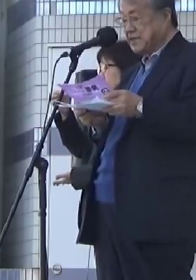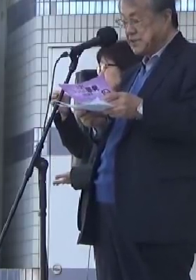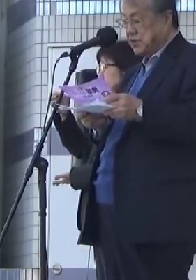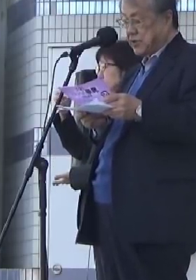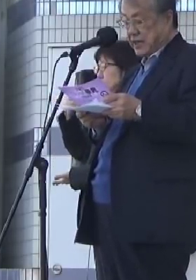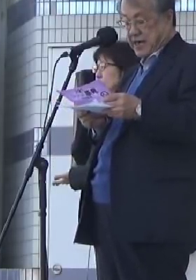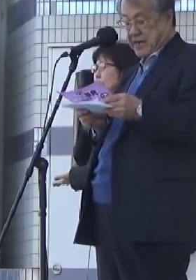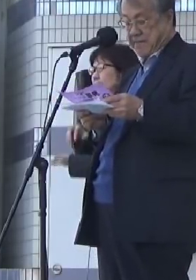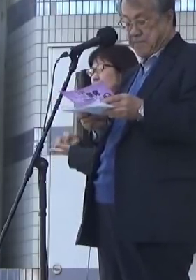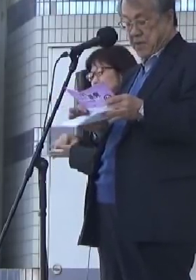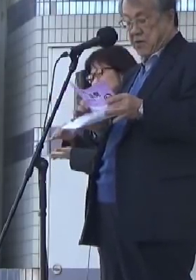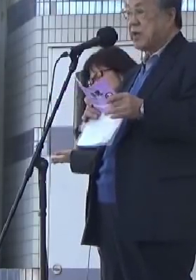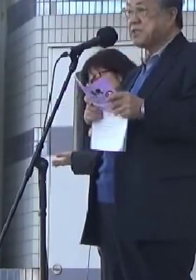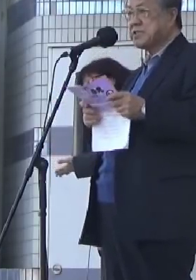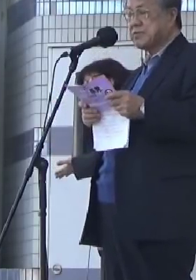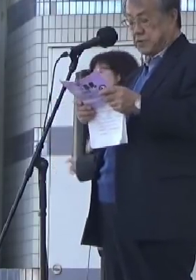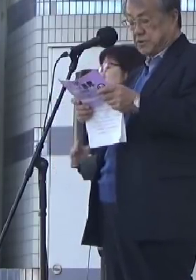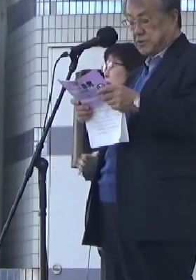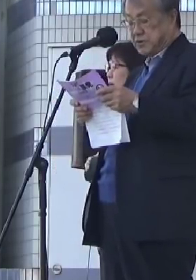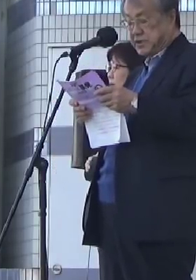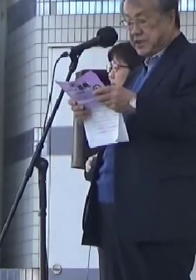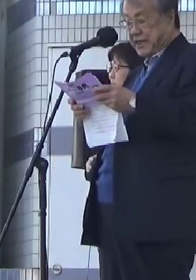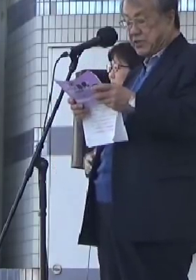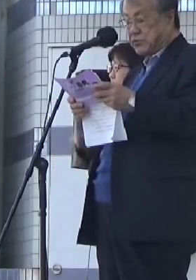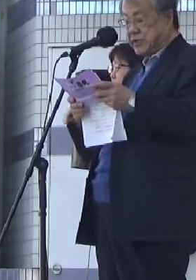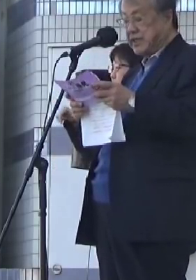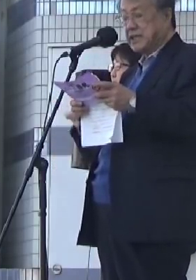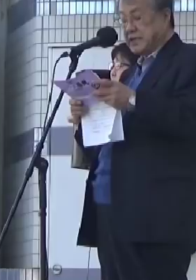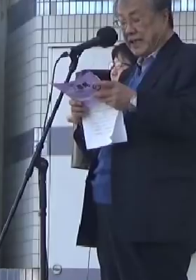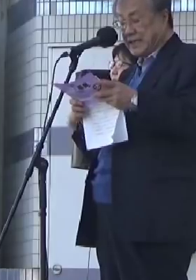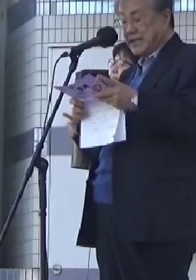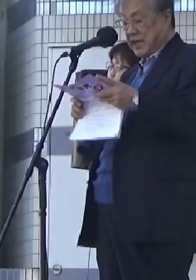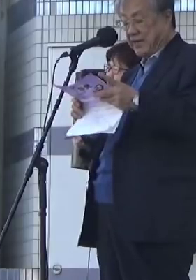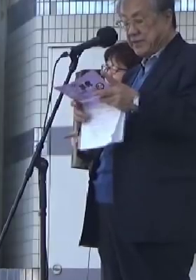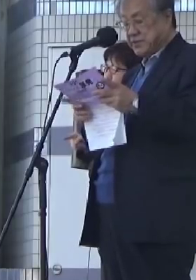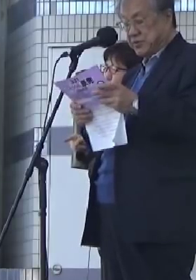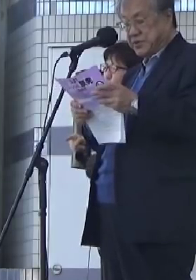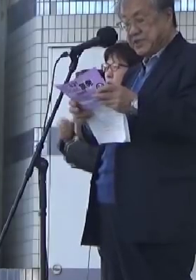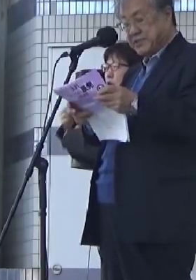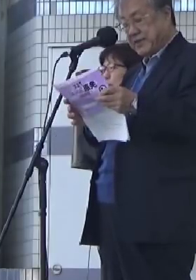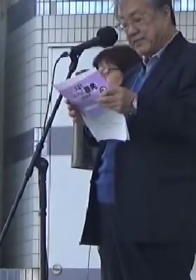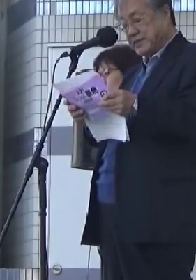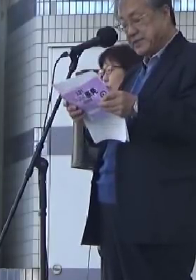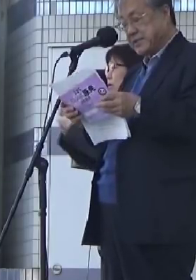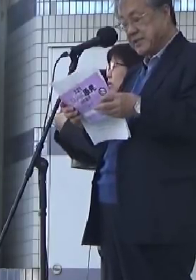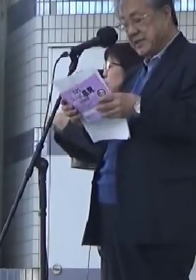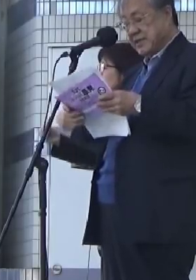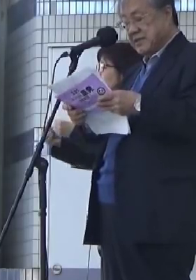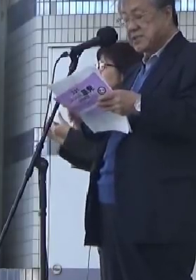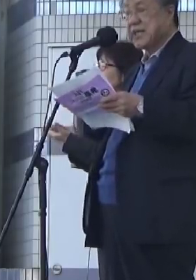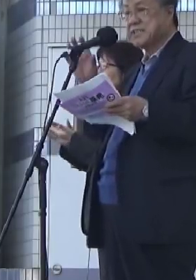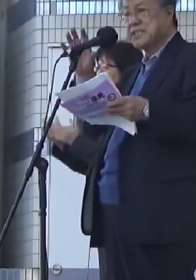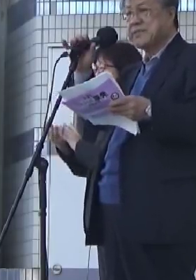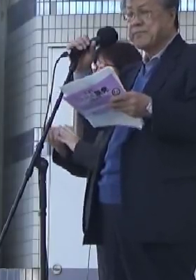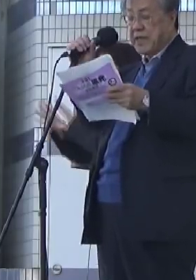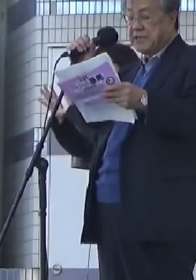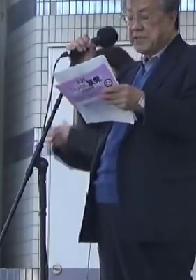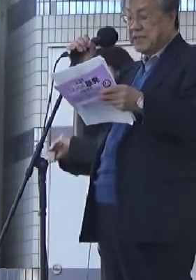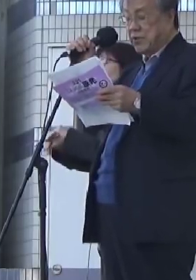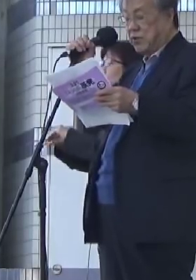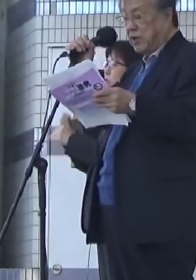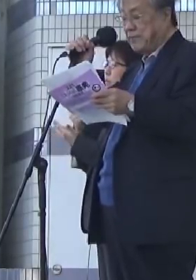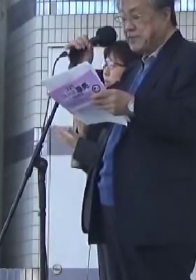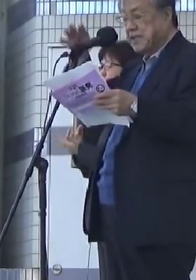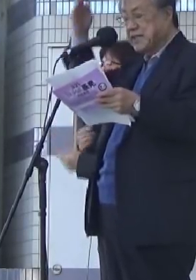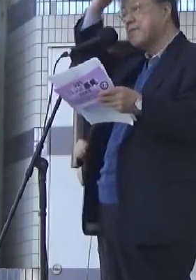財政赤字を抱え、ファシズム軍事大国になり破滅をしてしまいます。しかし